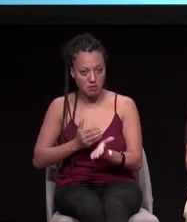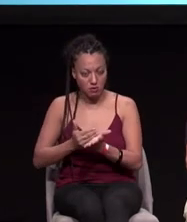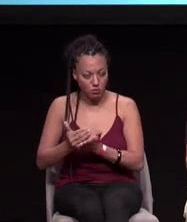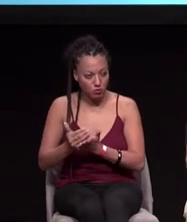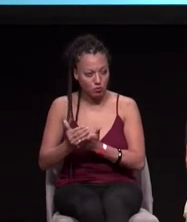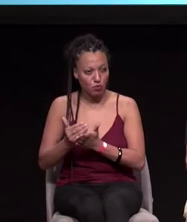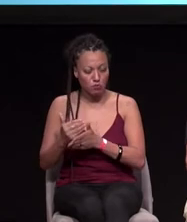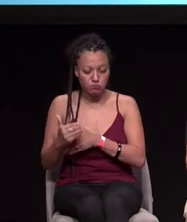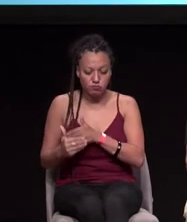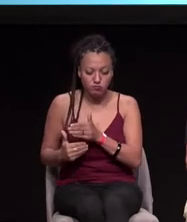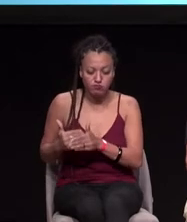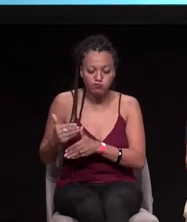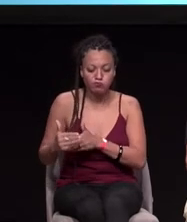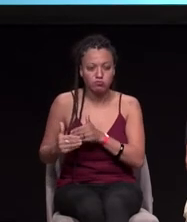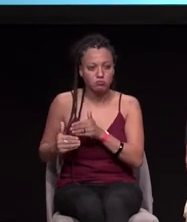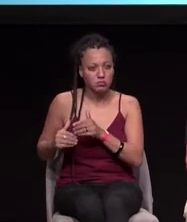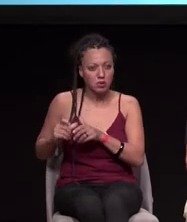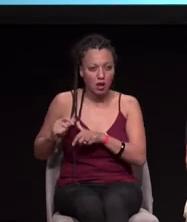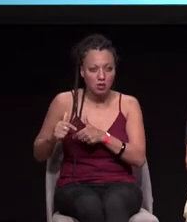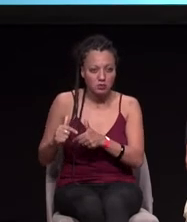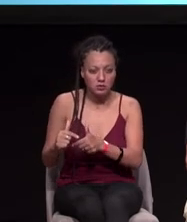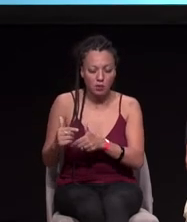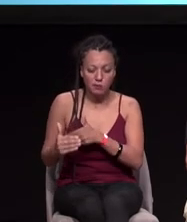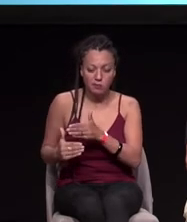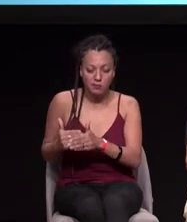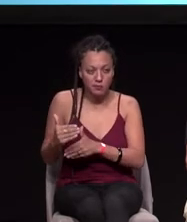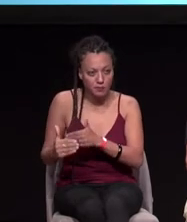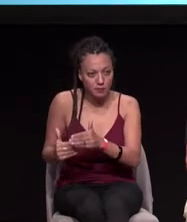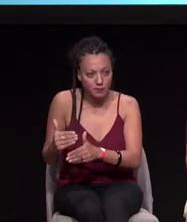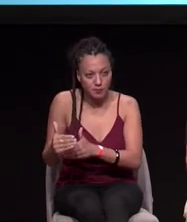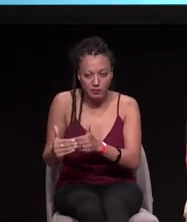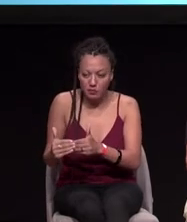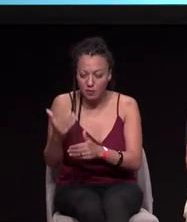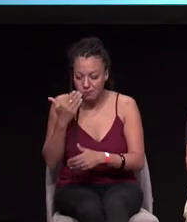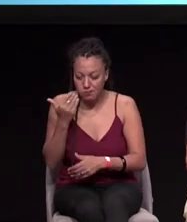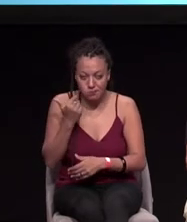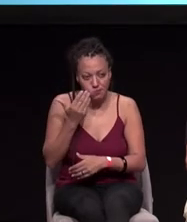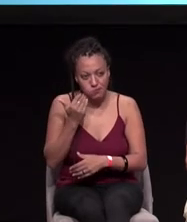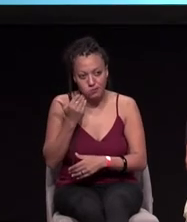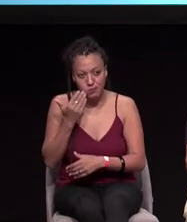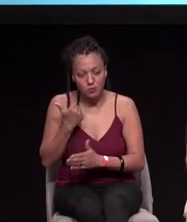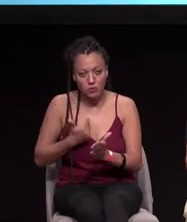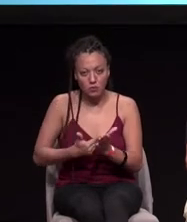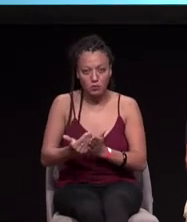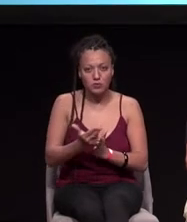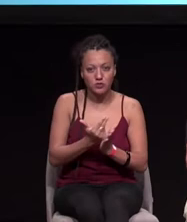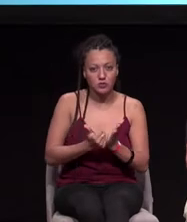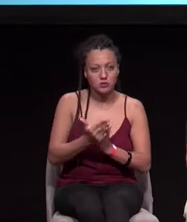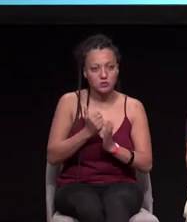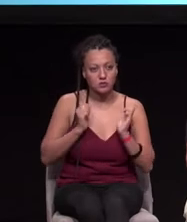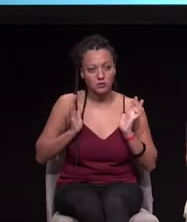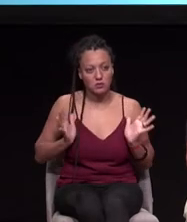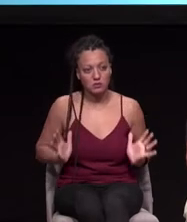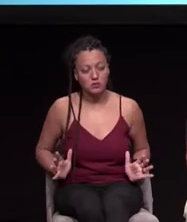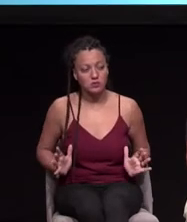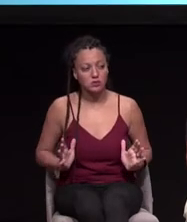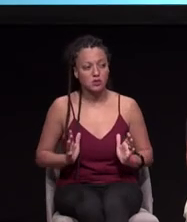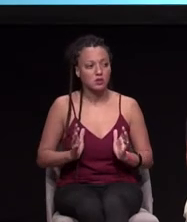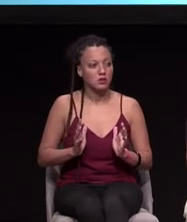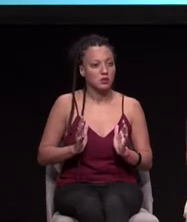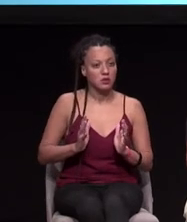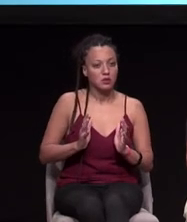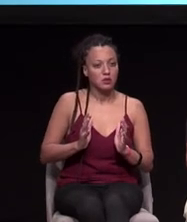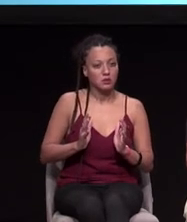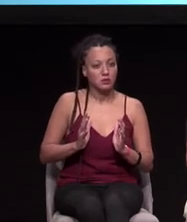na tradição e pegou lá e começou a desenhar o os orixás ea as